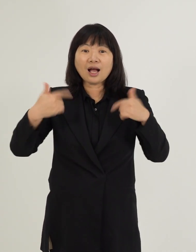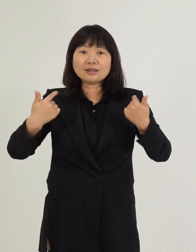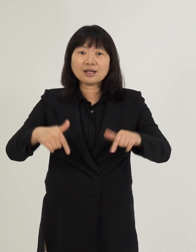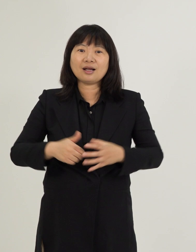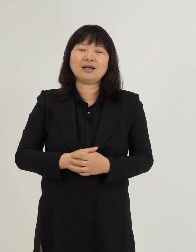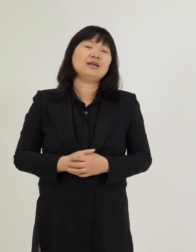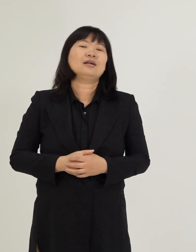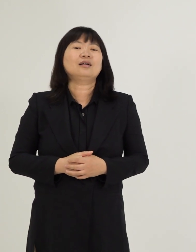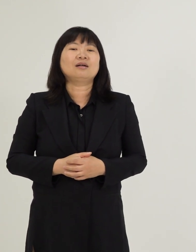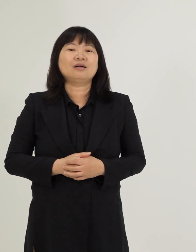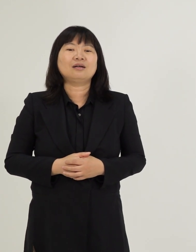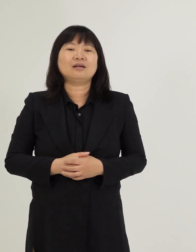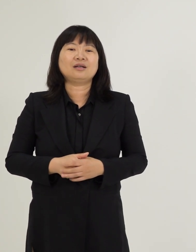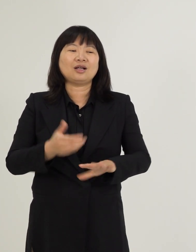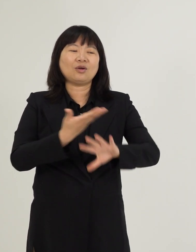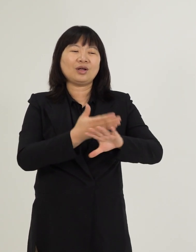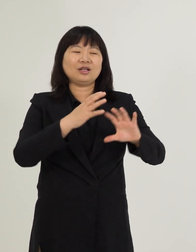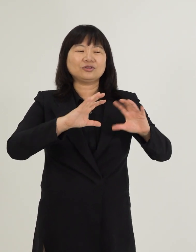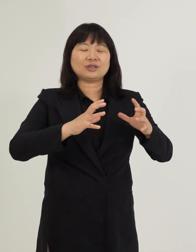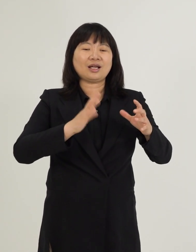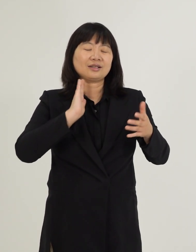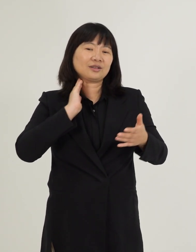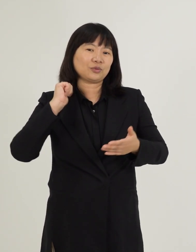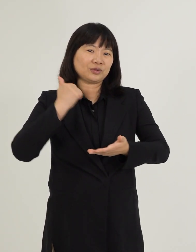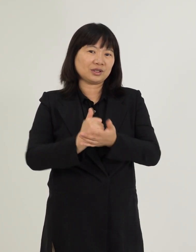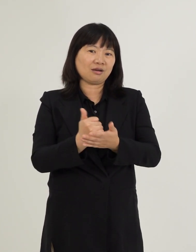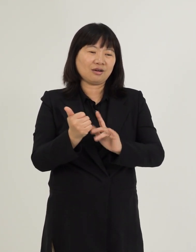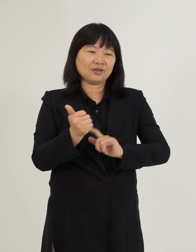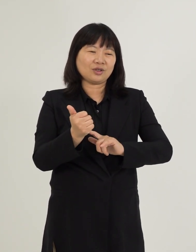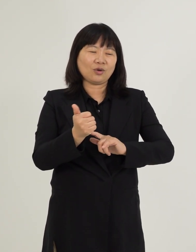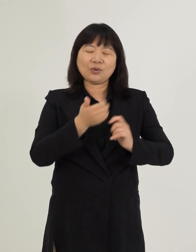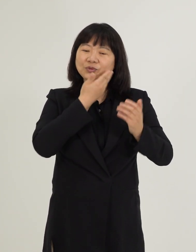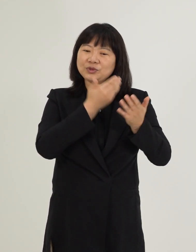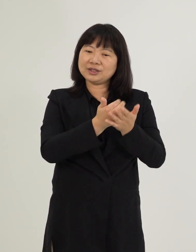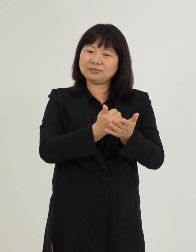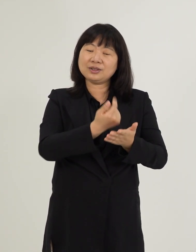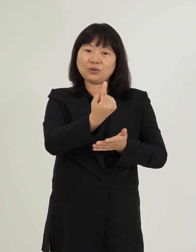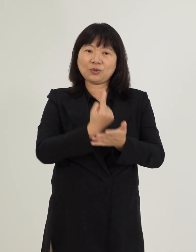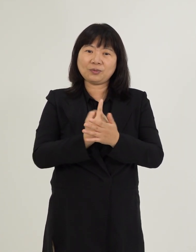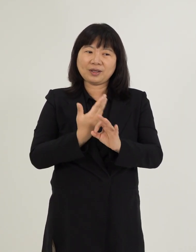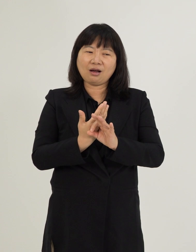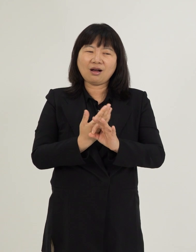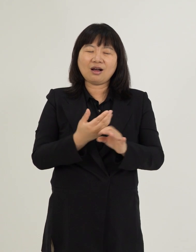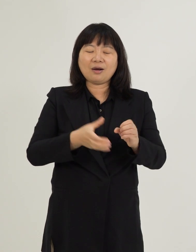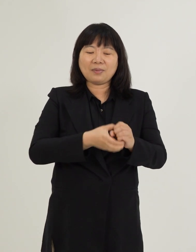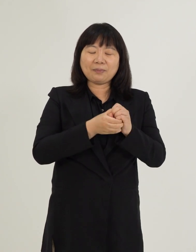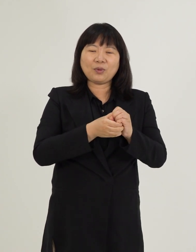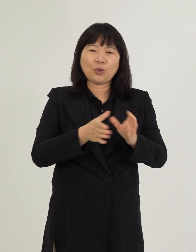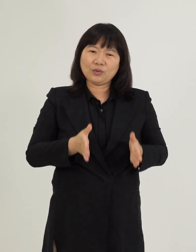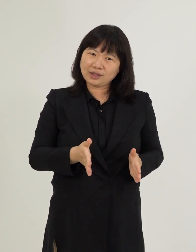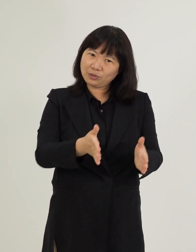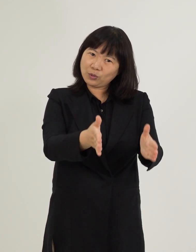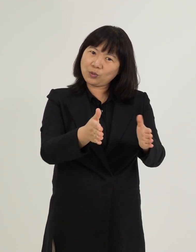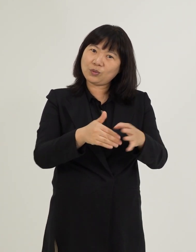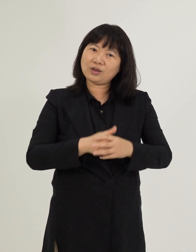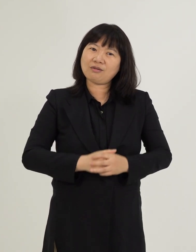항상 외국의 대통령들이나 귀빈들이 오면 그